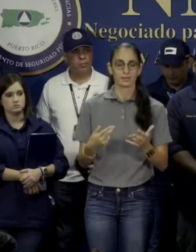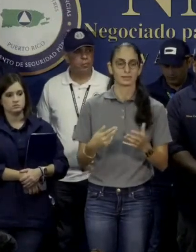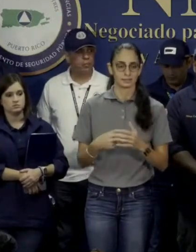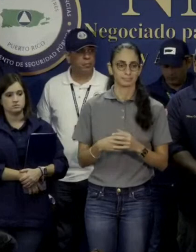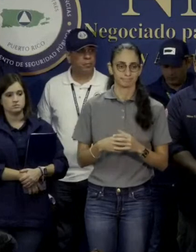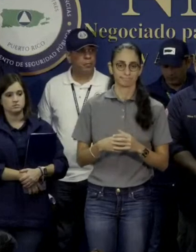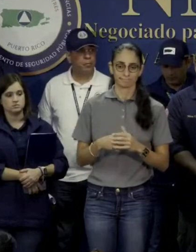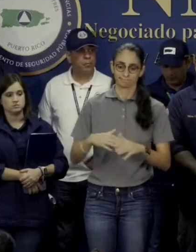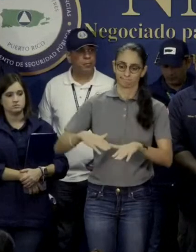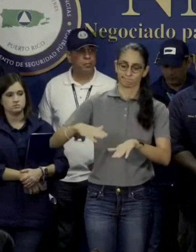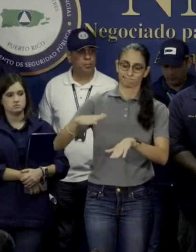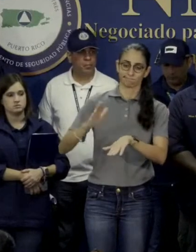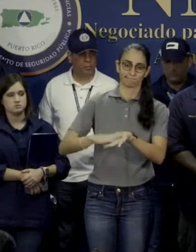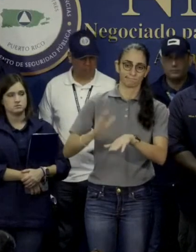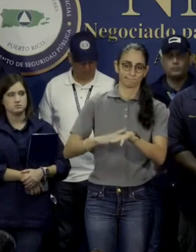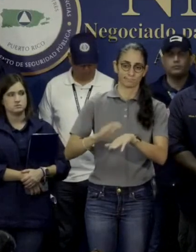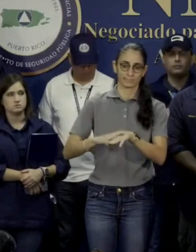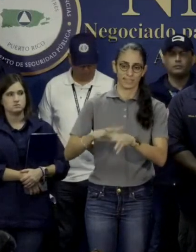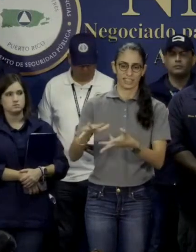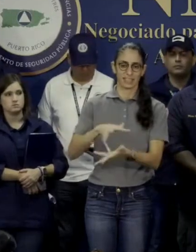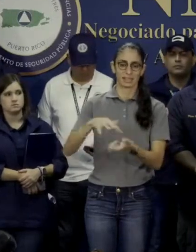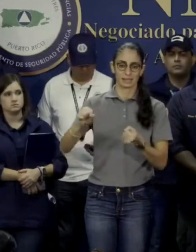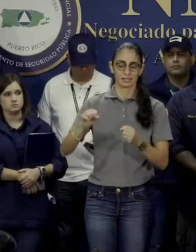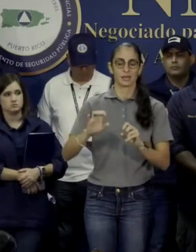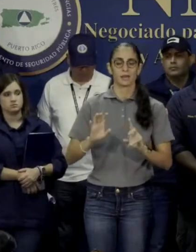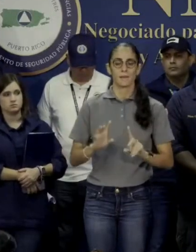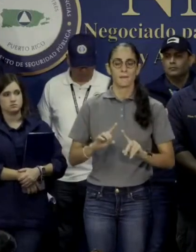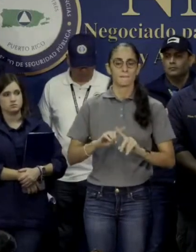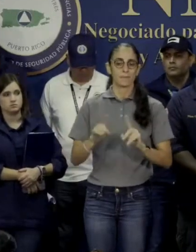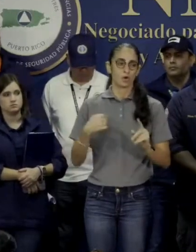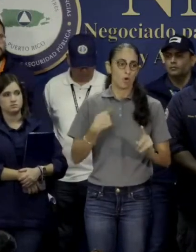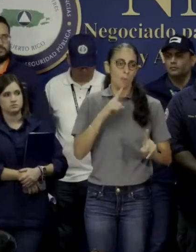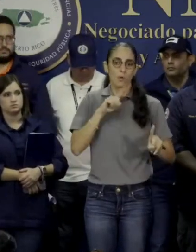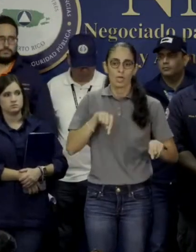justifica la declaración de un desastre. Pero no puedo